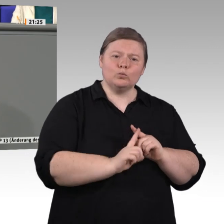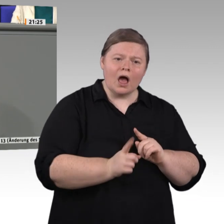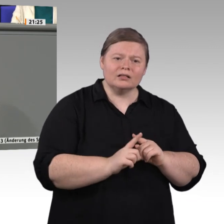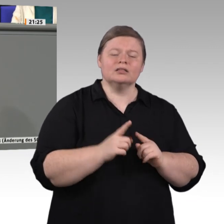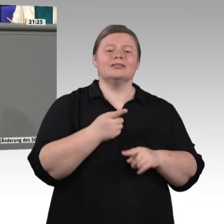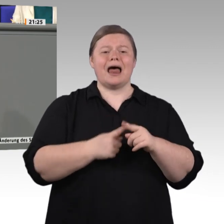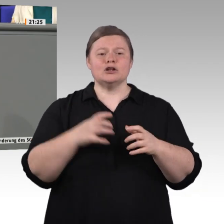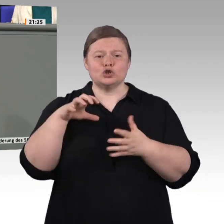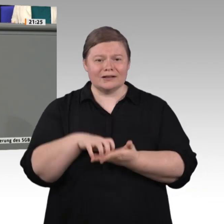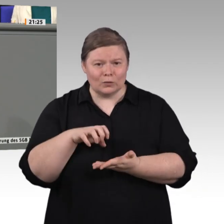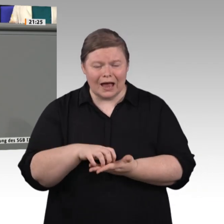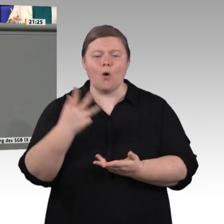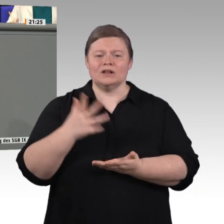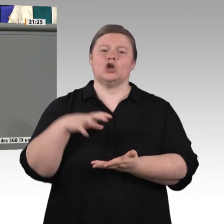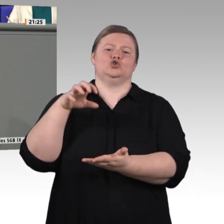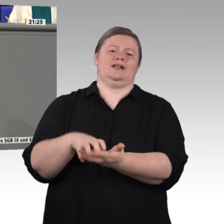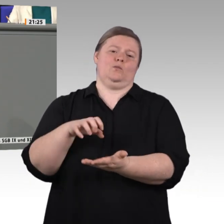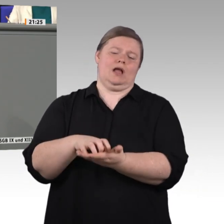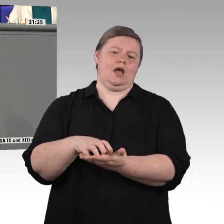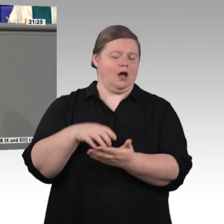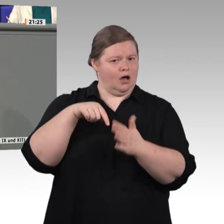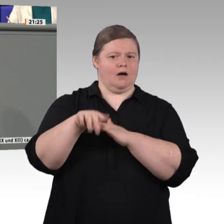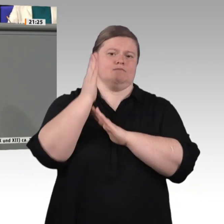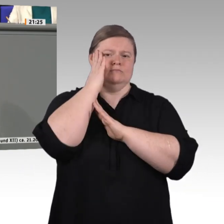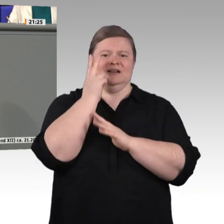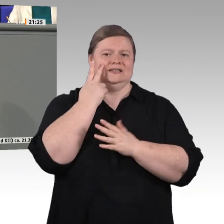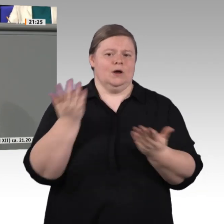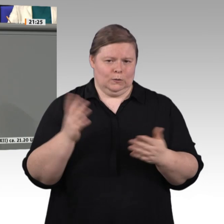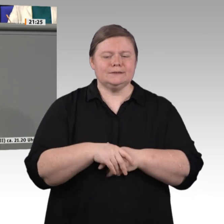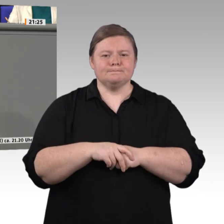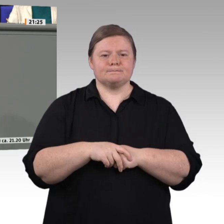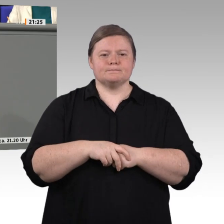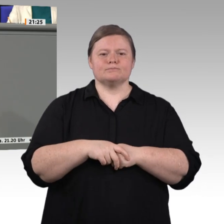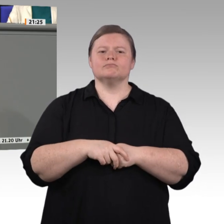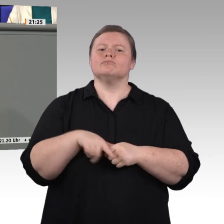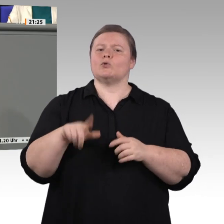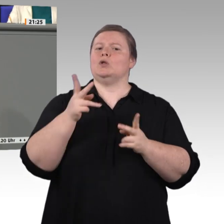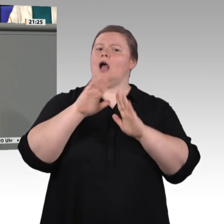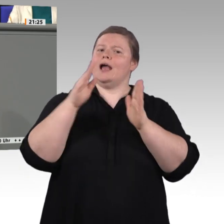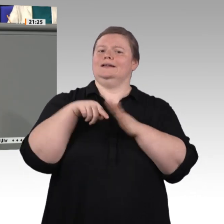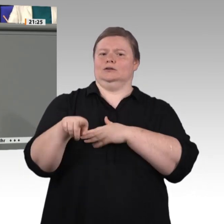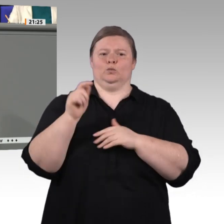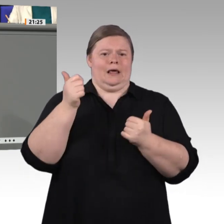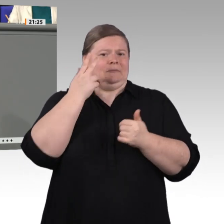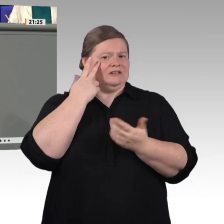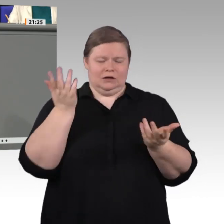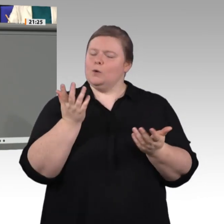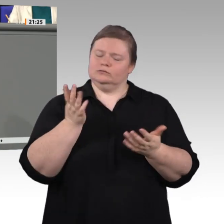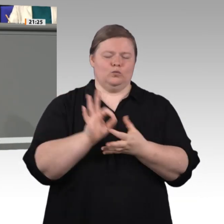das ist ein ganz großer Gewinn für diese Menschen in dieser Personengruppe. Und was ich auch sagen will, ist, sie